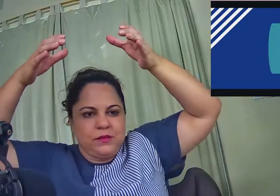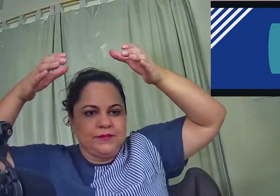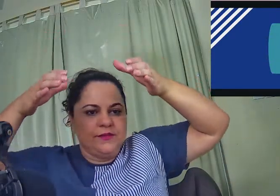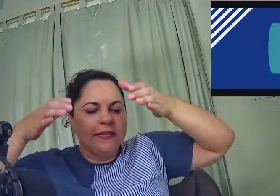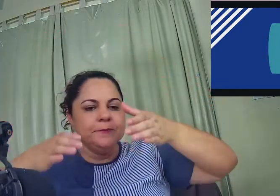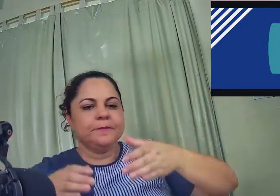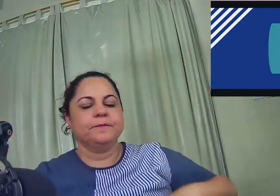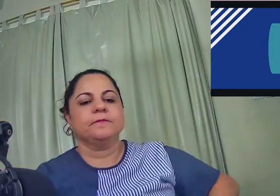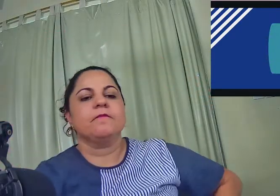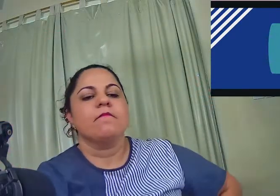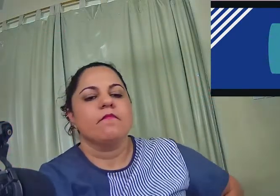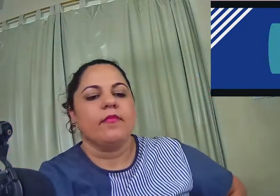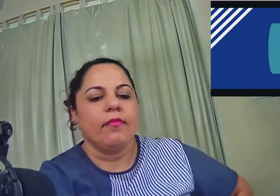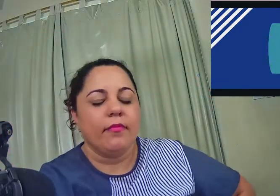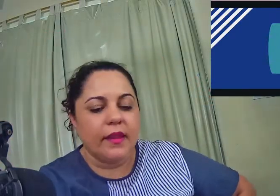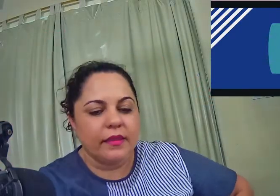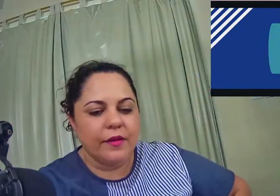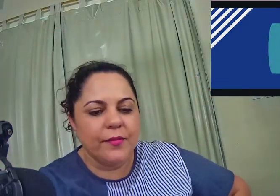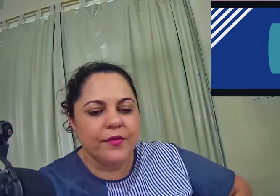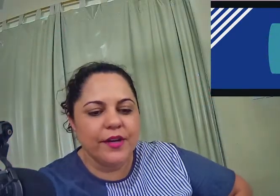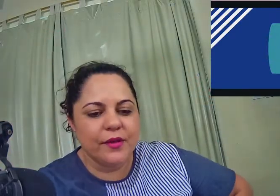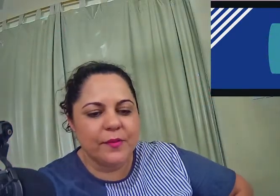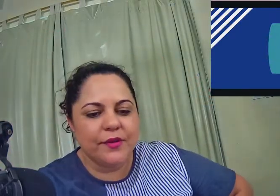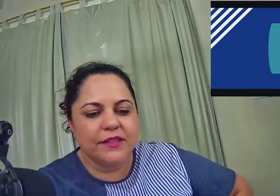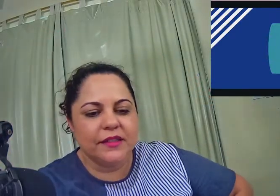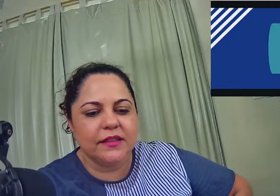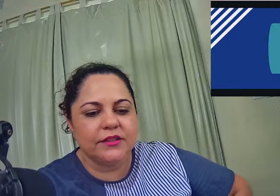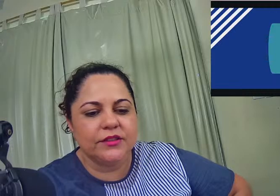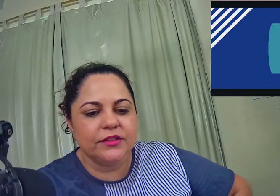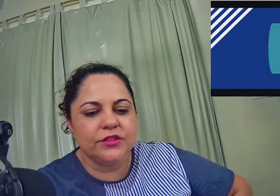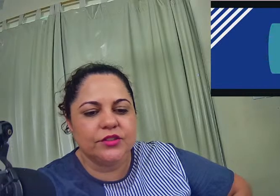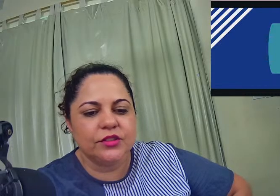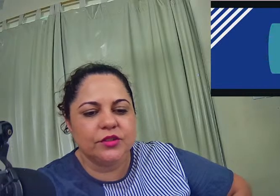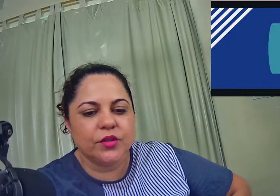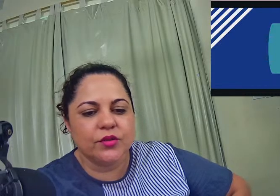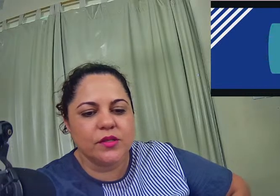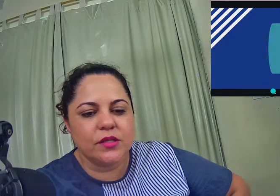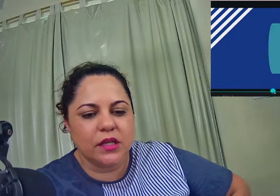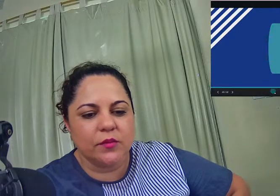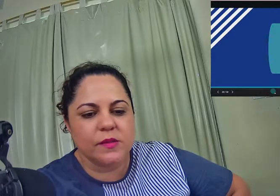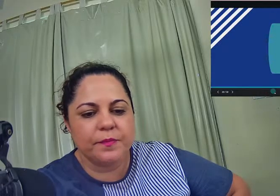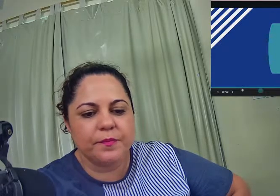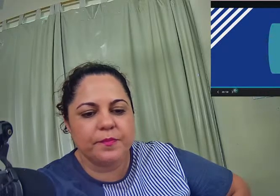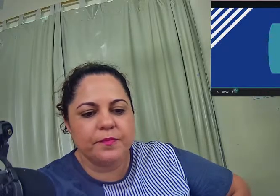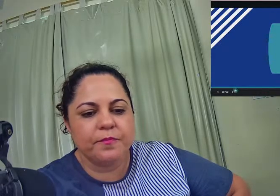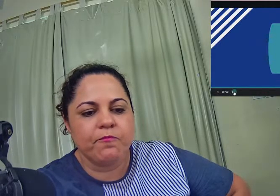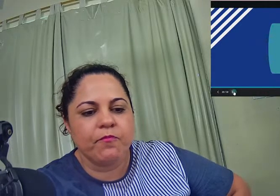Tá? Então é muito importante introduzirmos